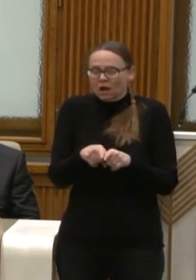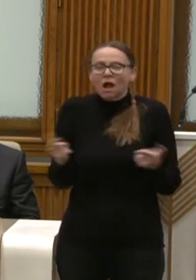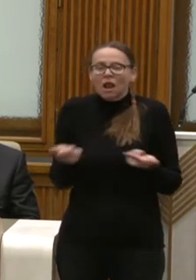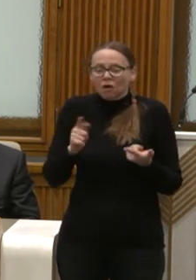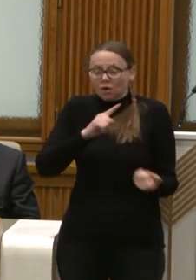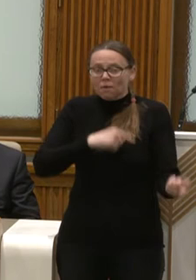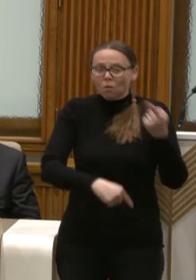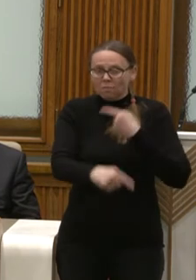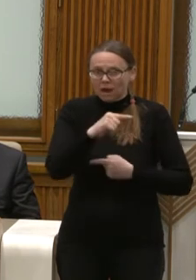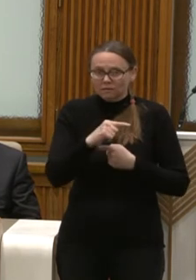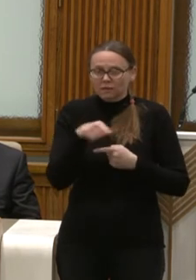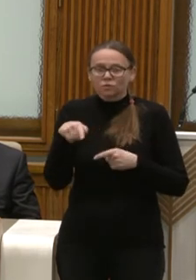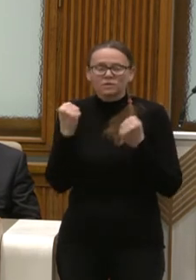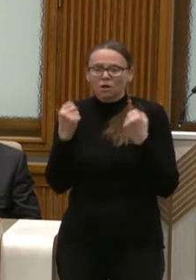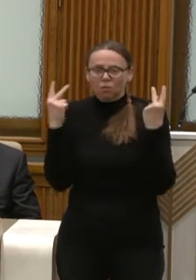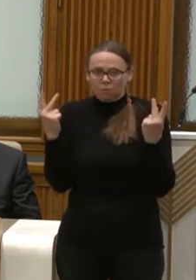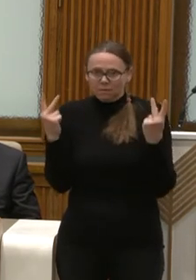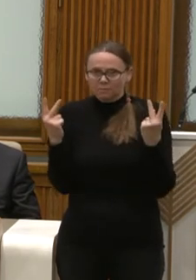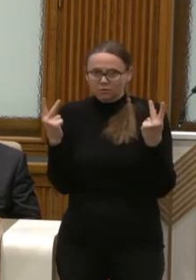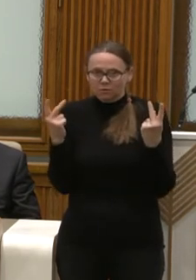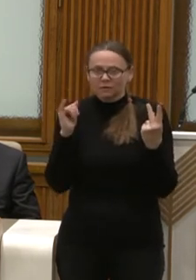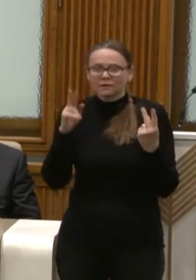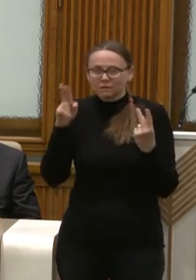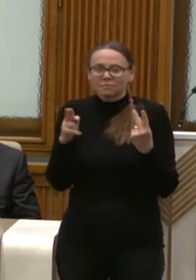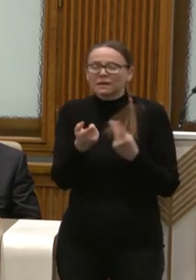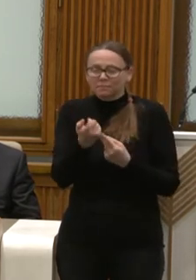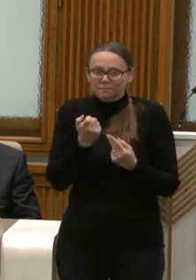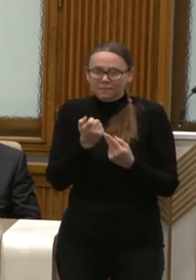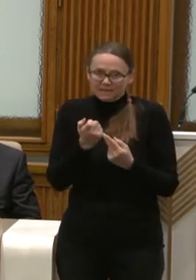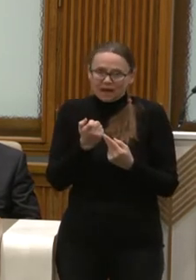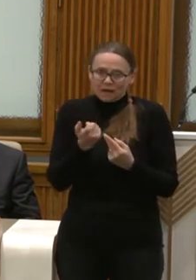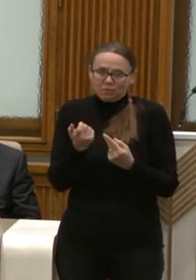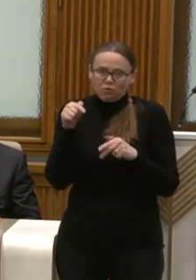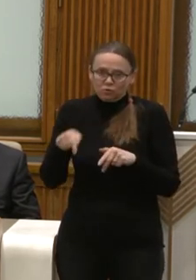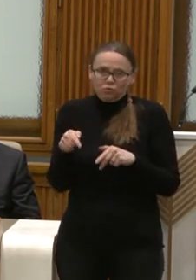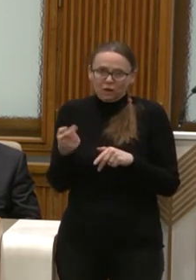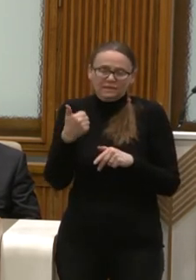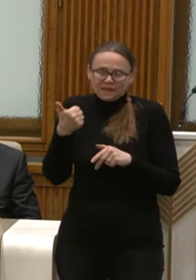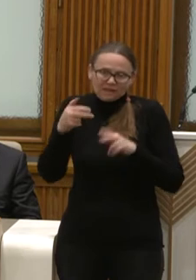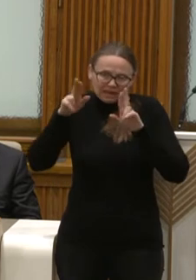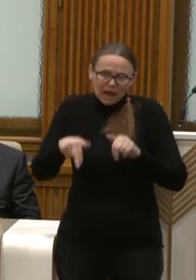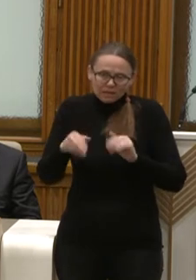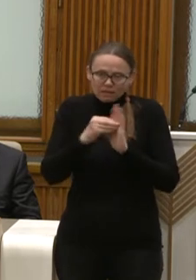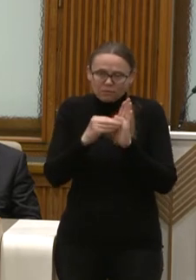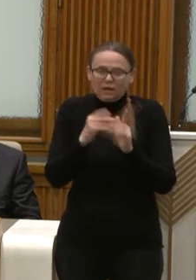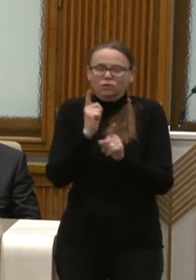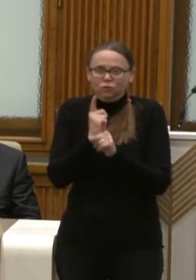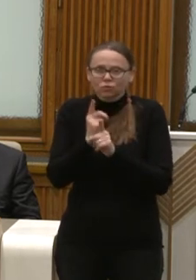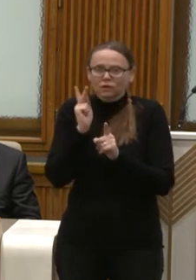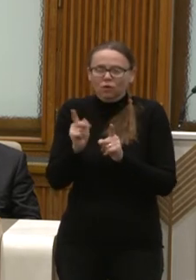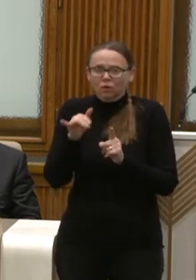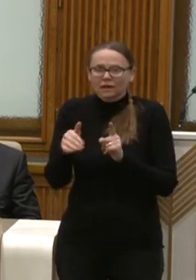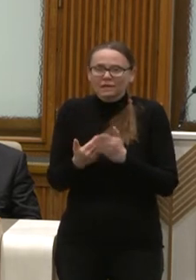popolnoma obratna, se pravi, to je zelo pomembno, da imamo, da izhajamo tukaj iz nekih realnih podatkov, tudi ko gre